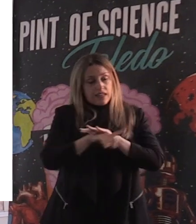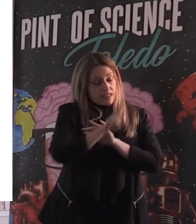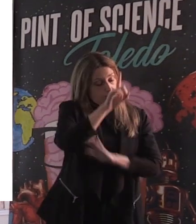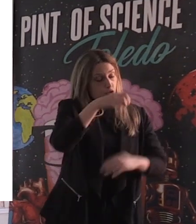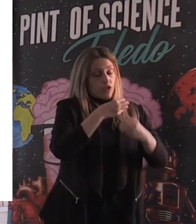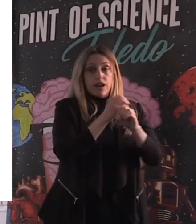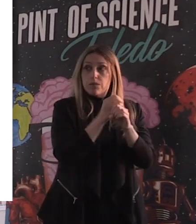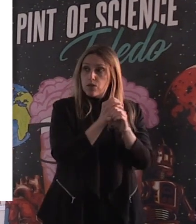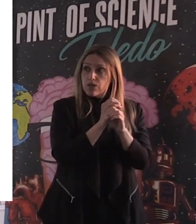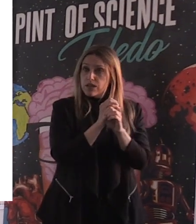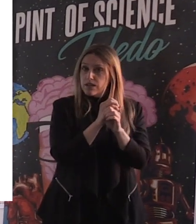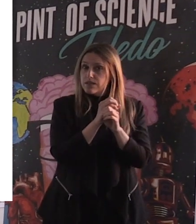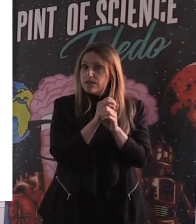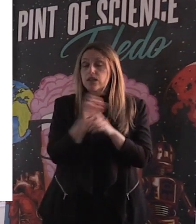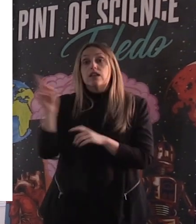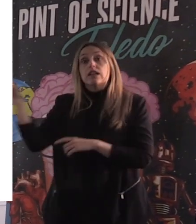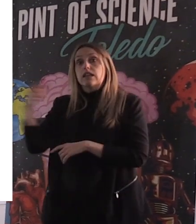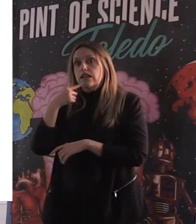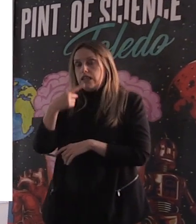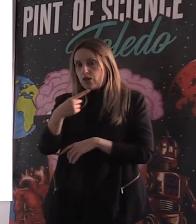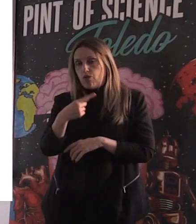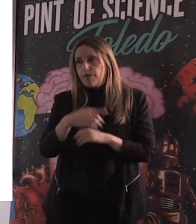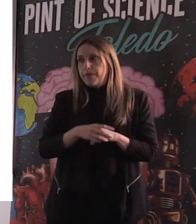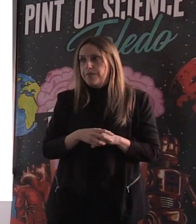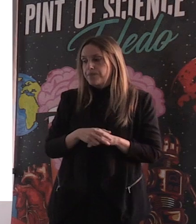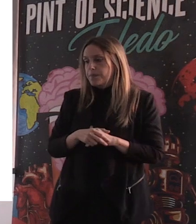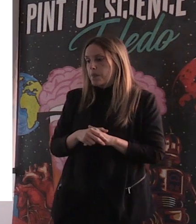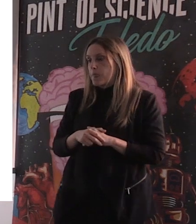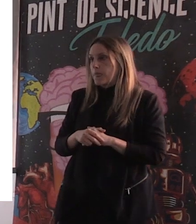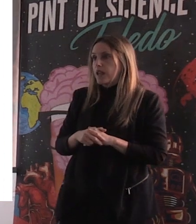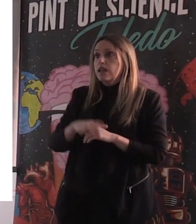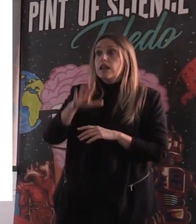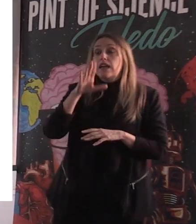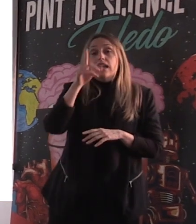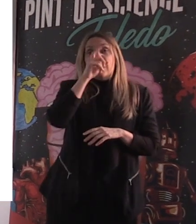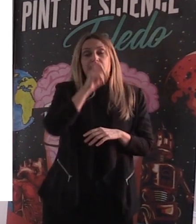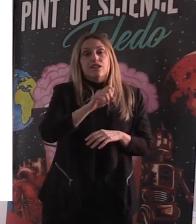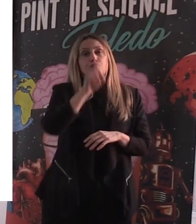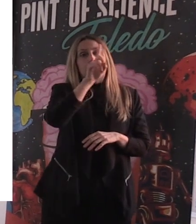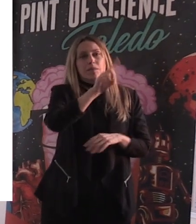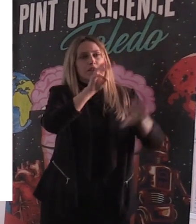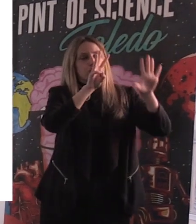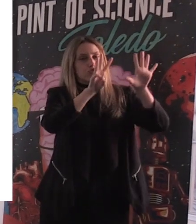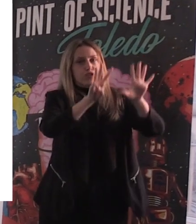biología, y él dijo esto en 1892 o